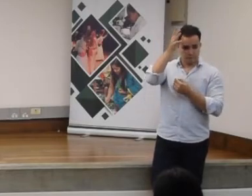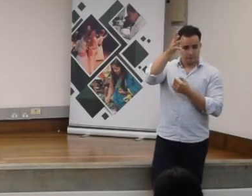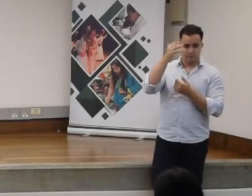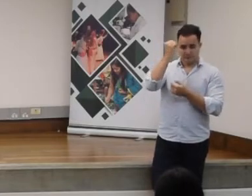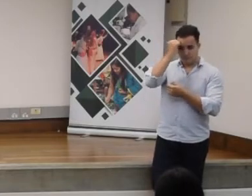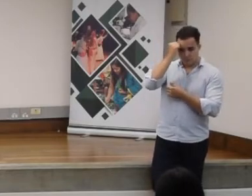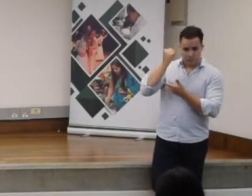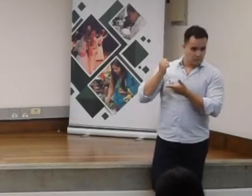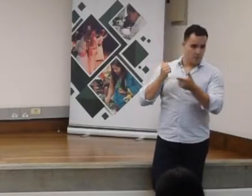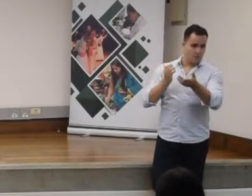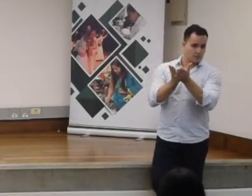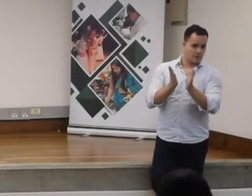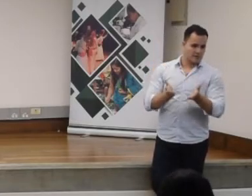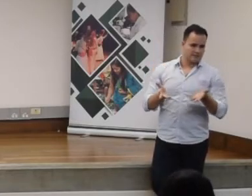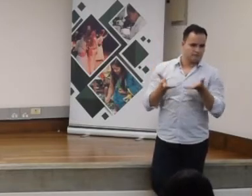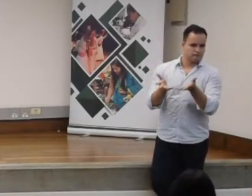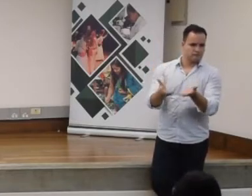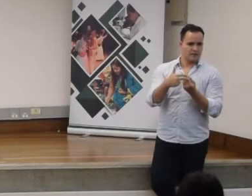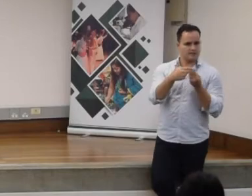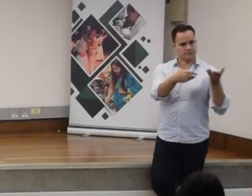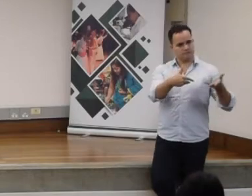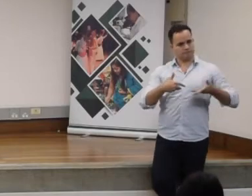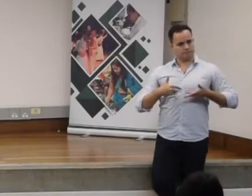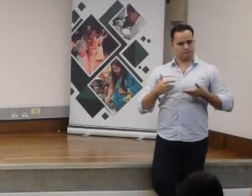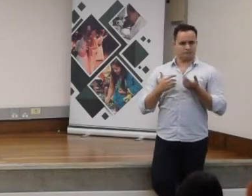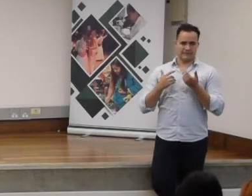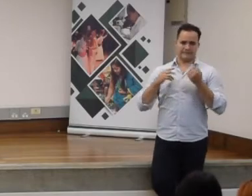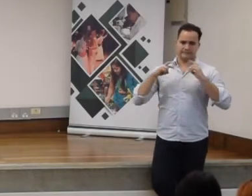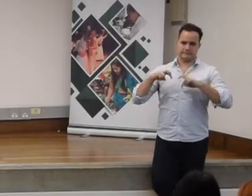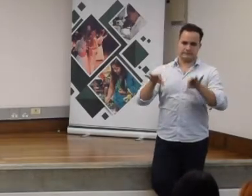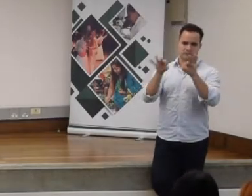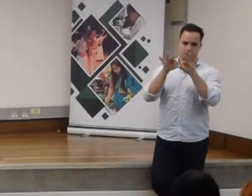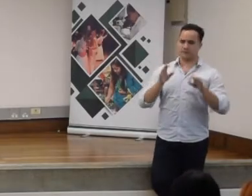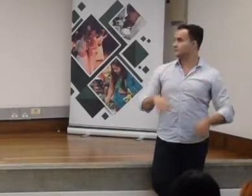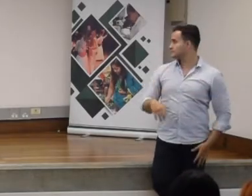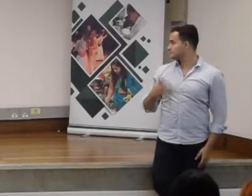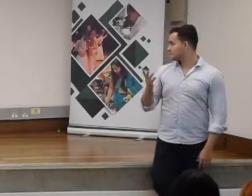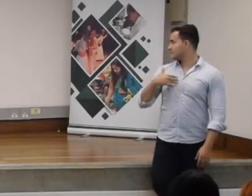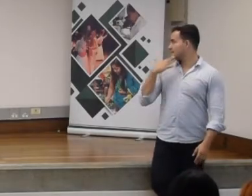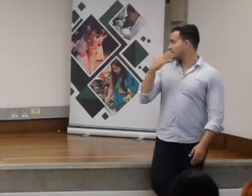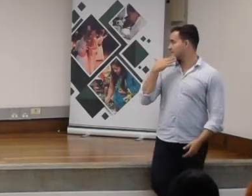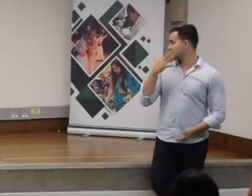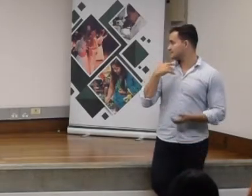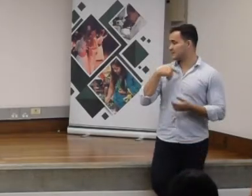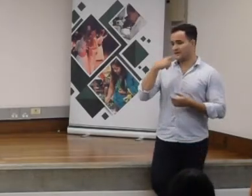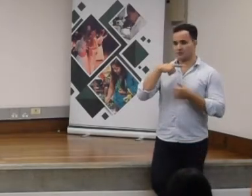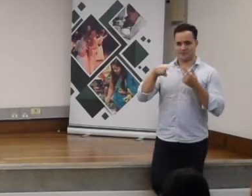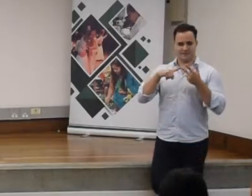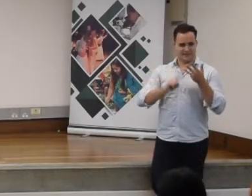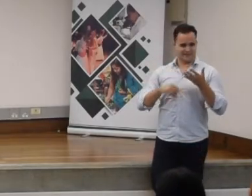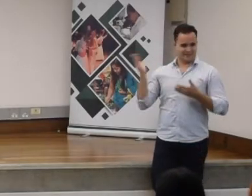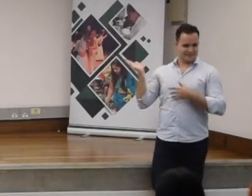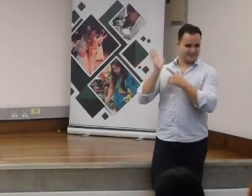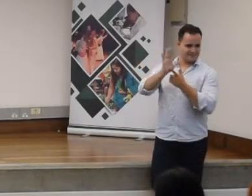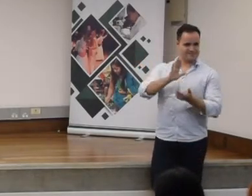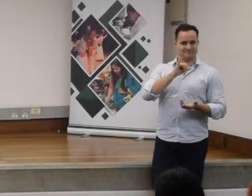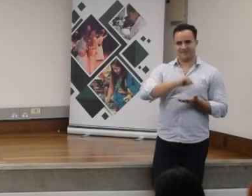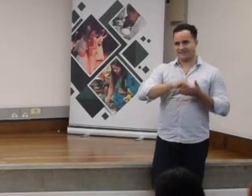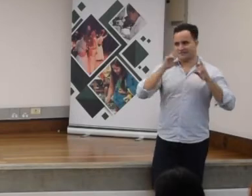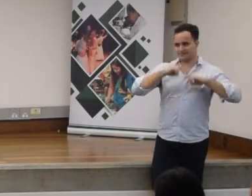el profesor como el estudiante. Bueno, esto es gracias en varias lenguas, ese sería grosso modo lo que presenta el